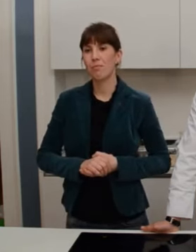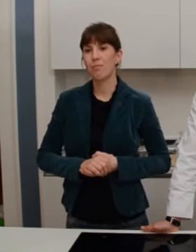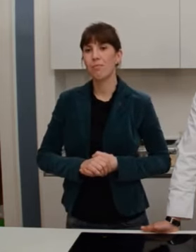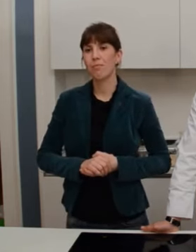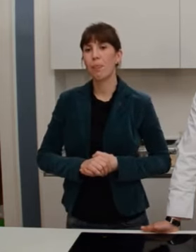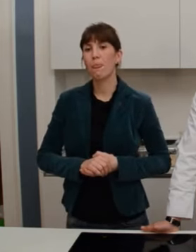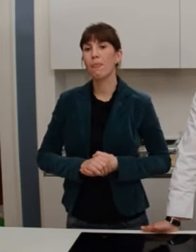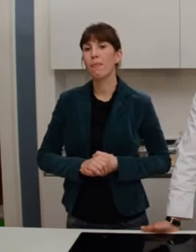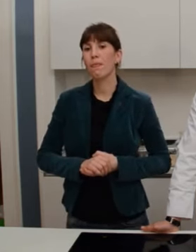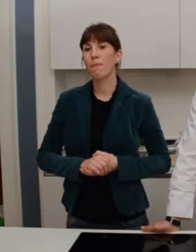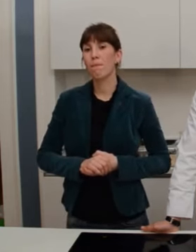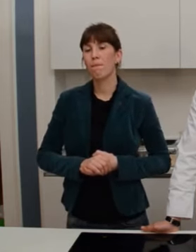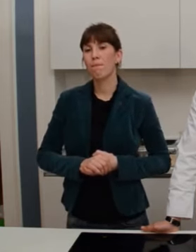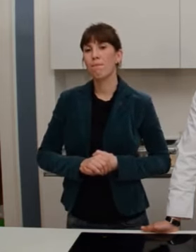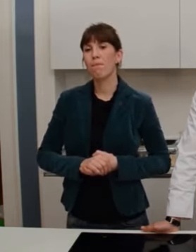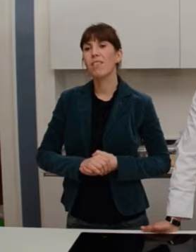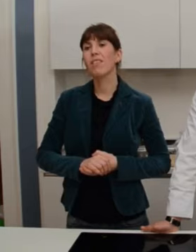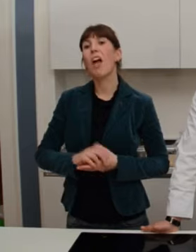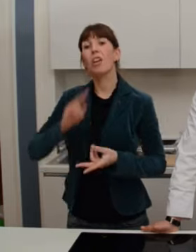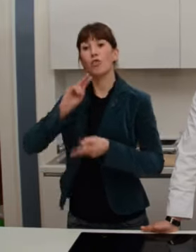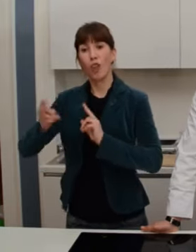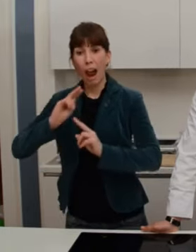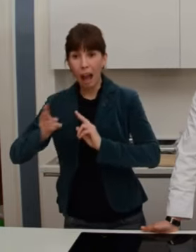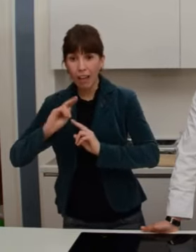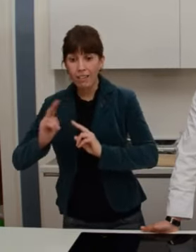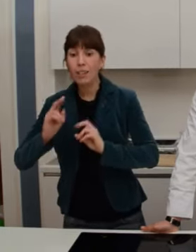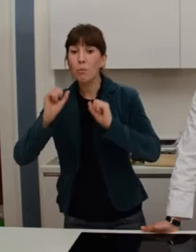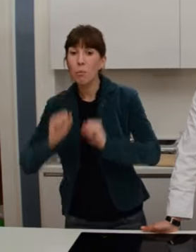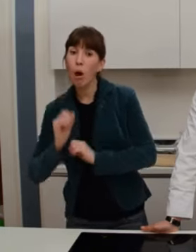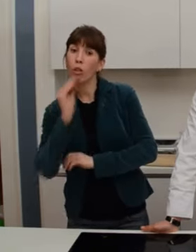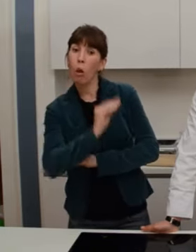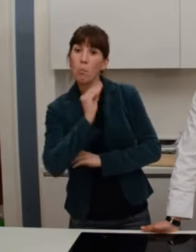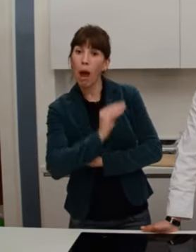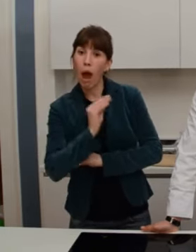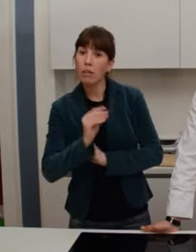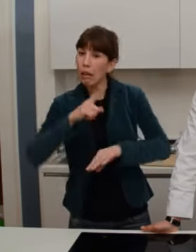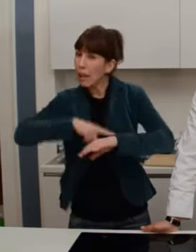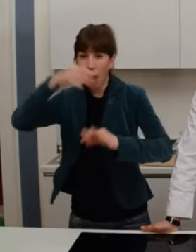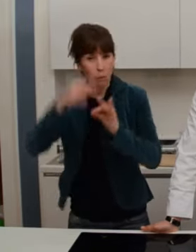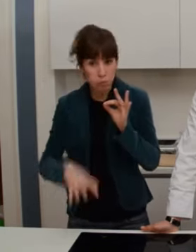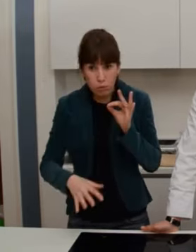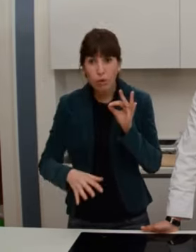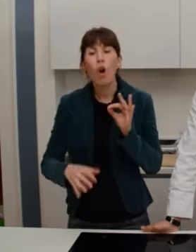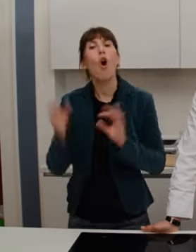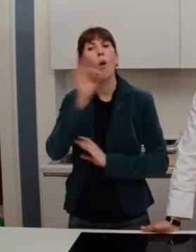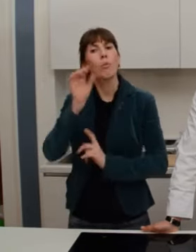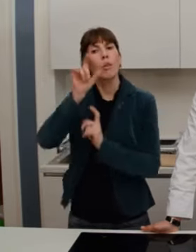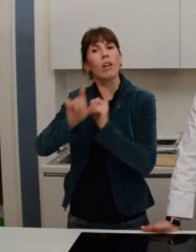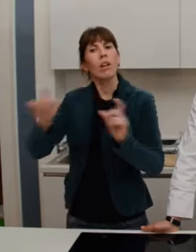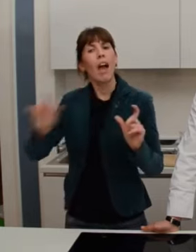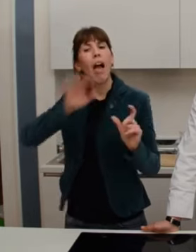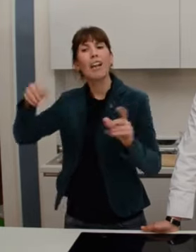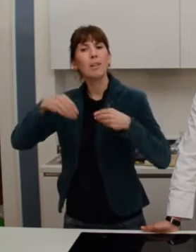porre domande in tempo reale o semplicemente di commentare o condividere i vari passaggi della ricetta con gli altri